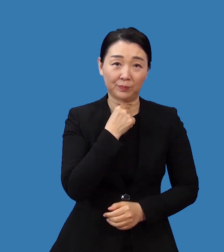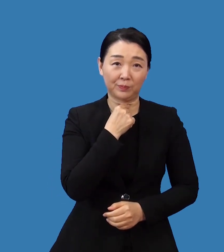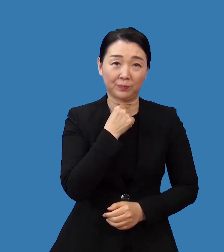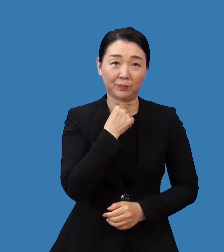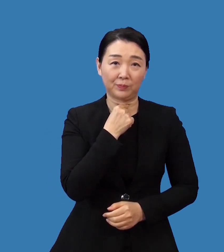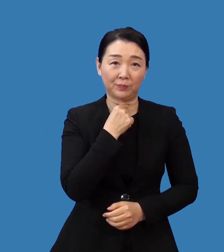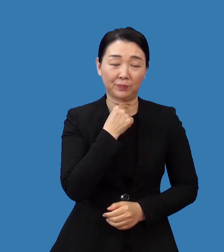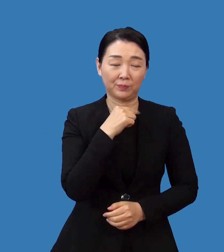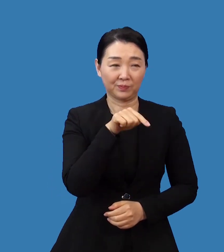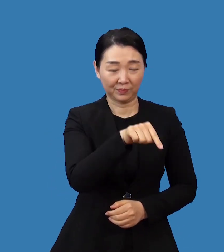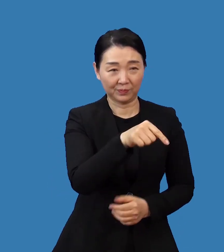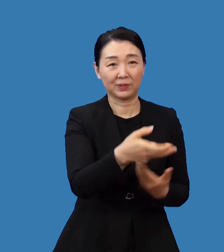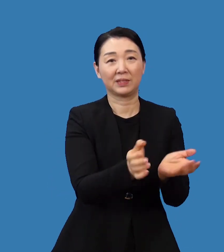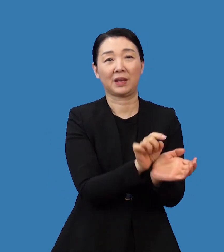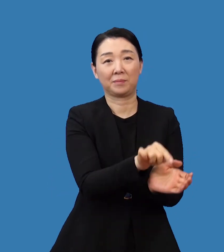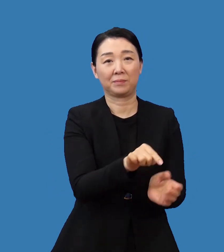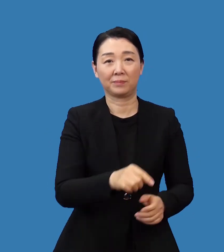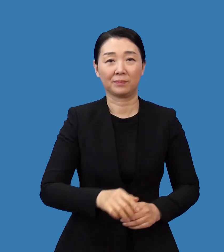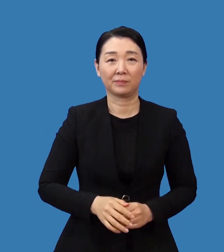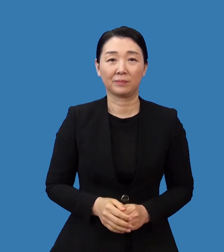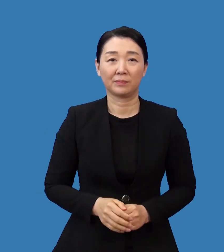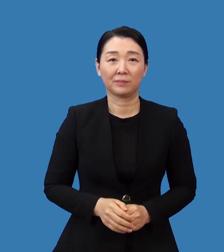진지한 구도자들이었습니다.